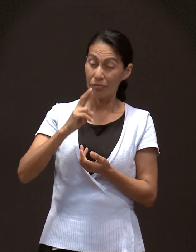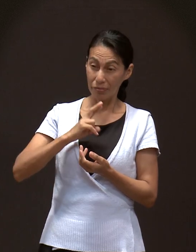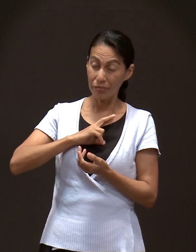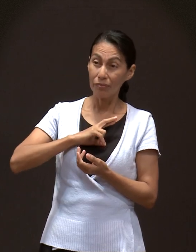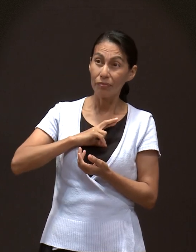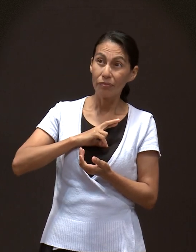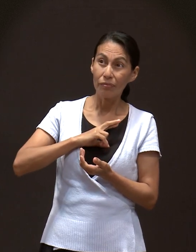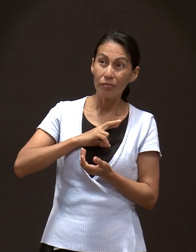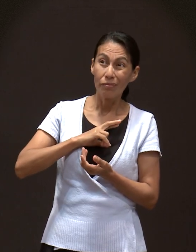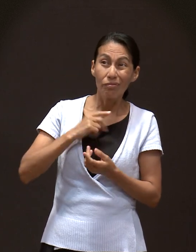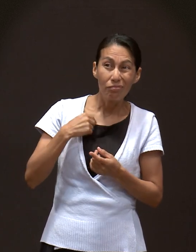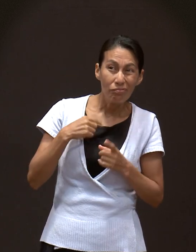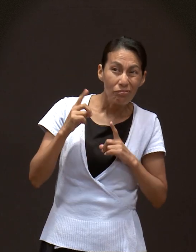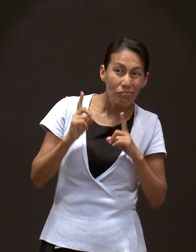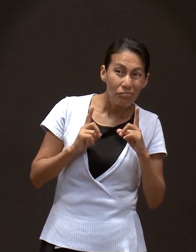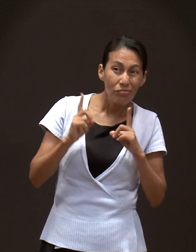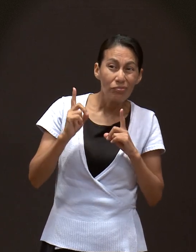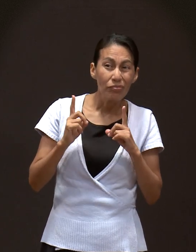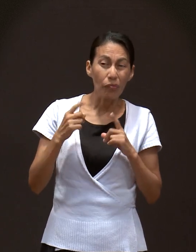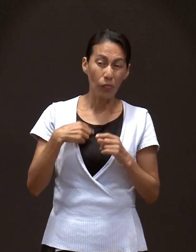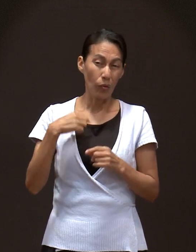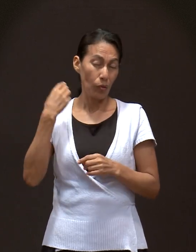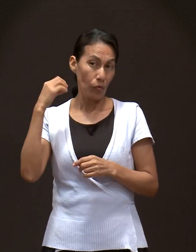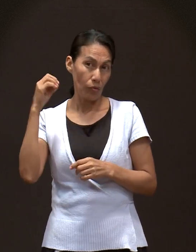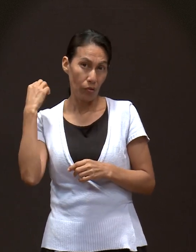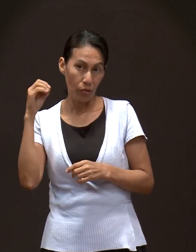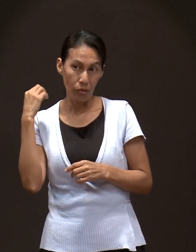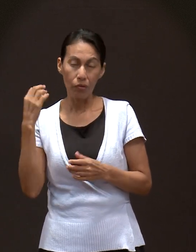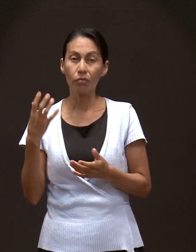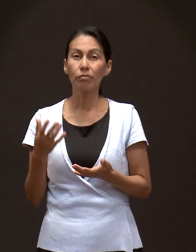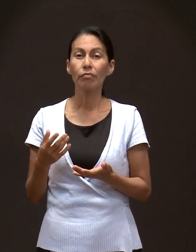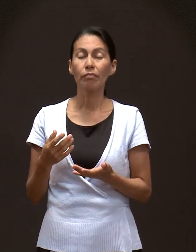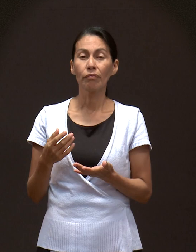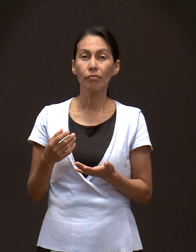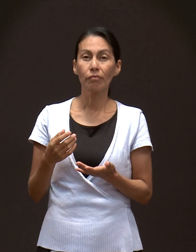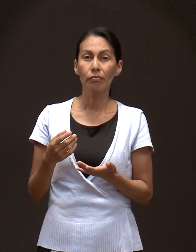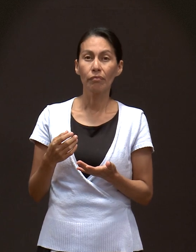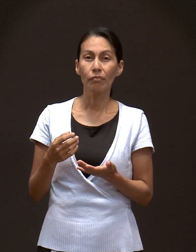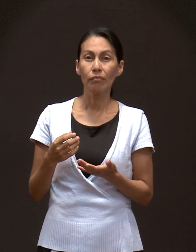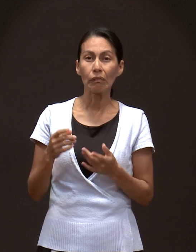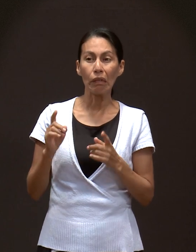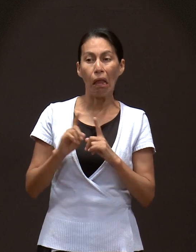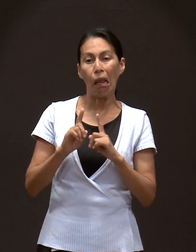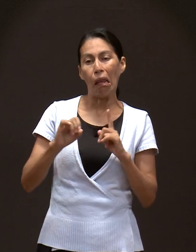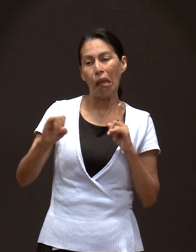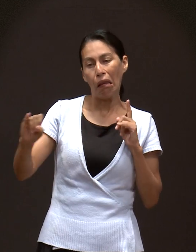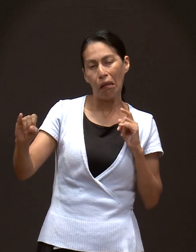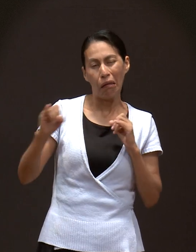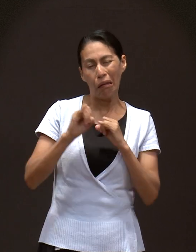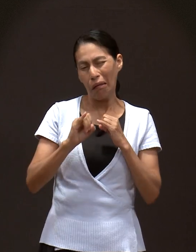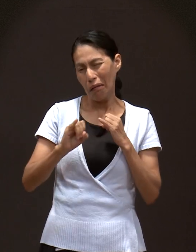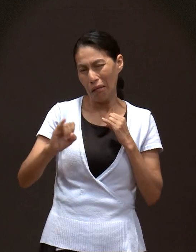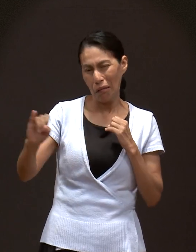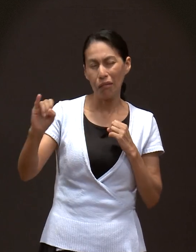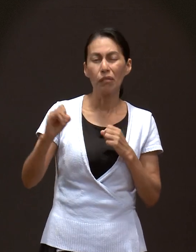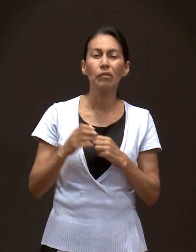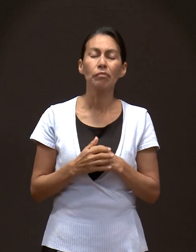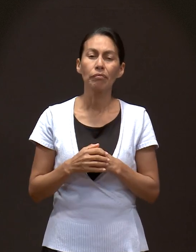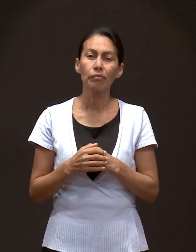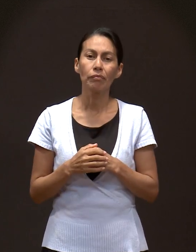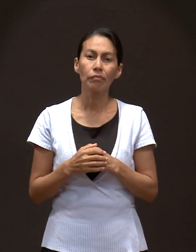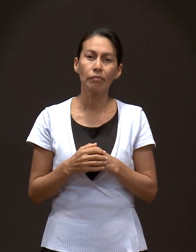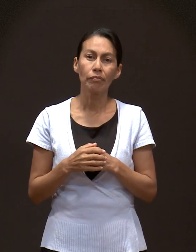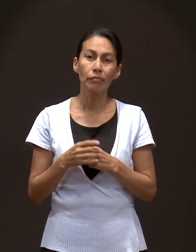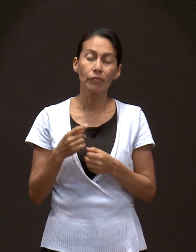Dios? Y por un momento lo dudé, porque yo estaba en Oaxaca, un completo extremo del